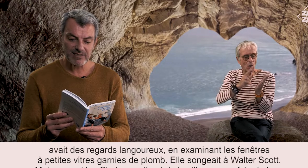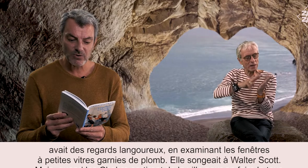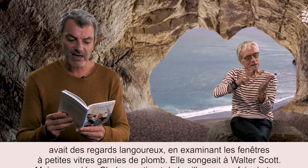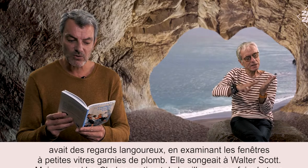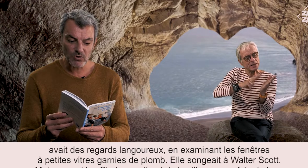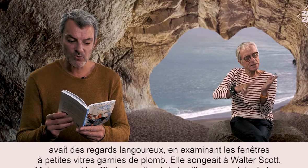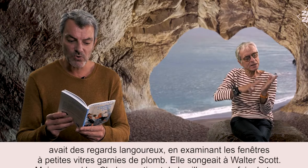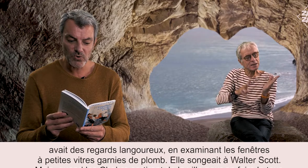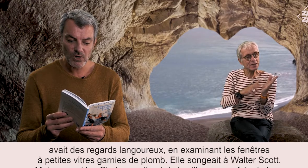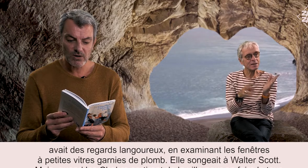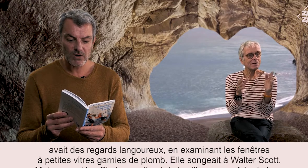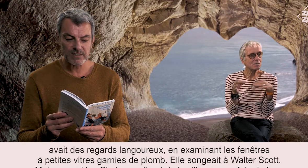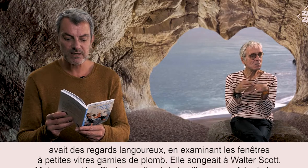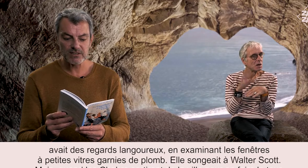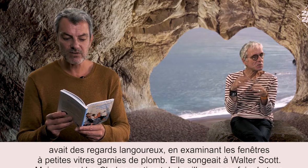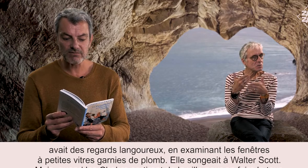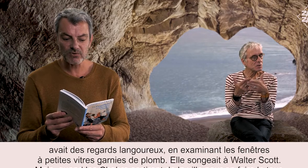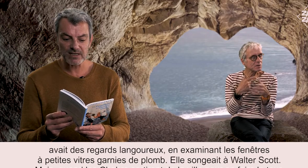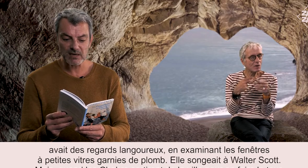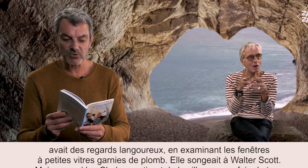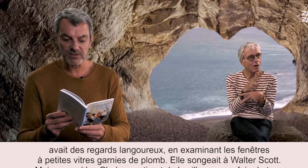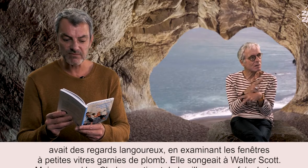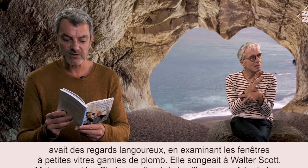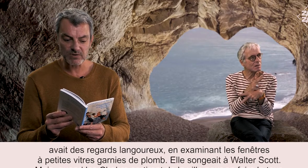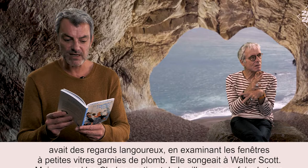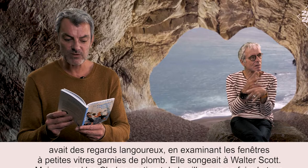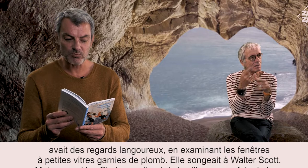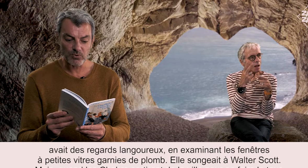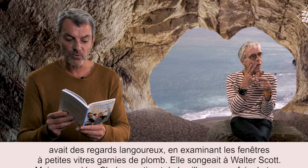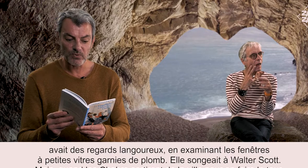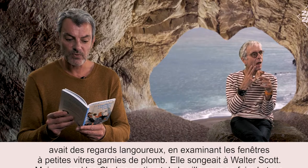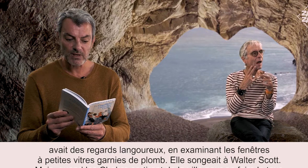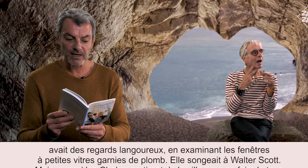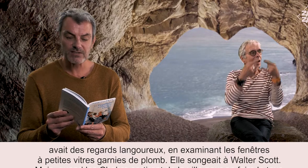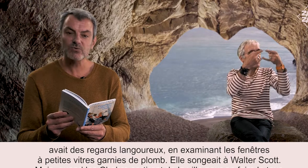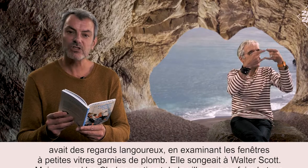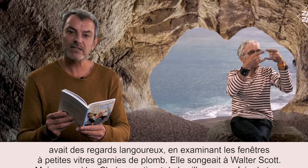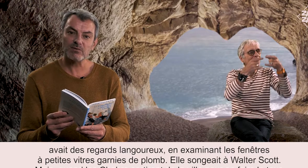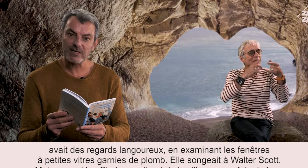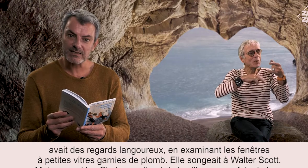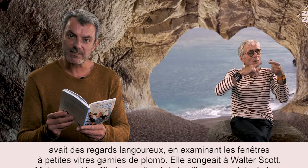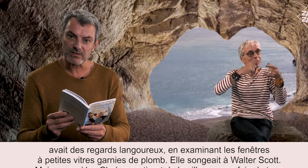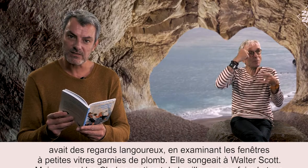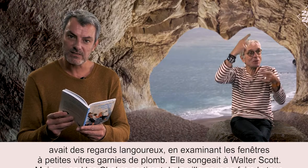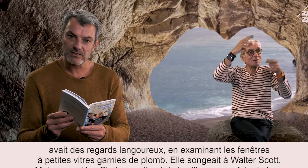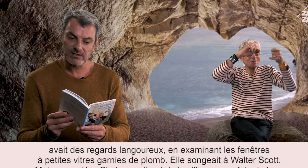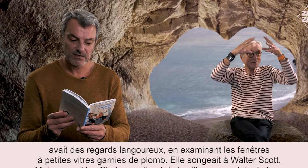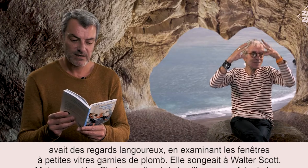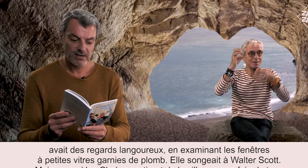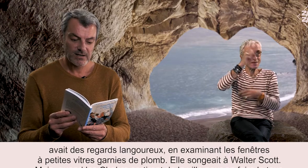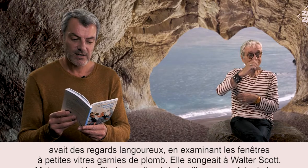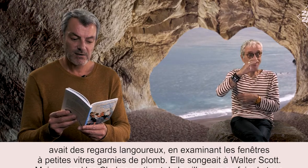avait des regards languoureux en examinant les fenêtres à petites vitres garnies de plomb ? Elles songeaient à Walter Scott.